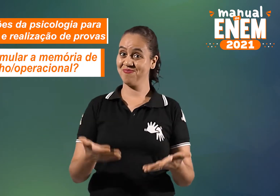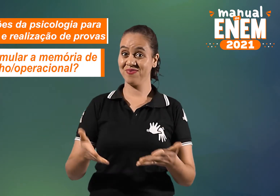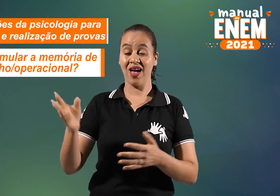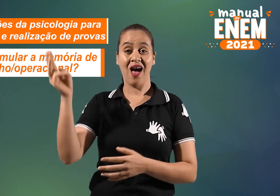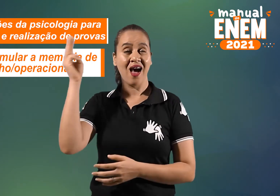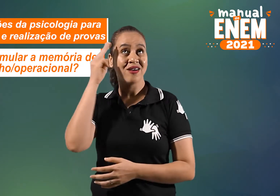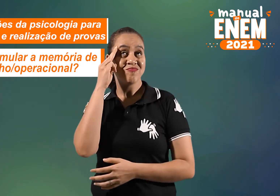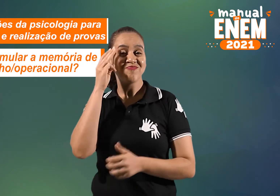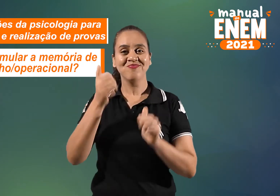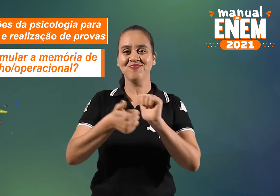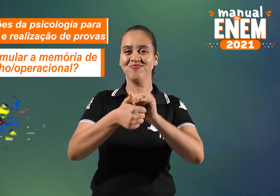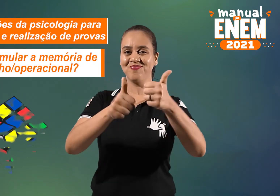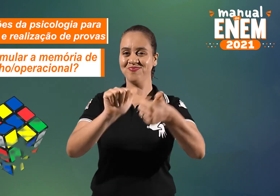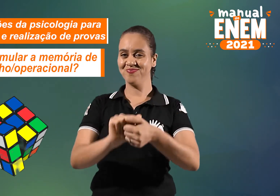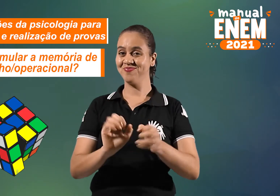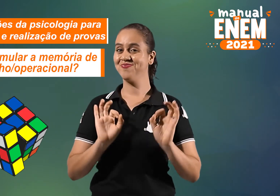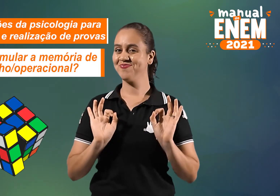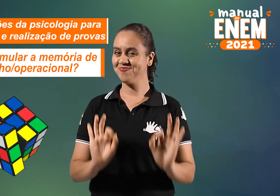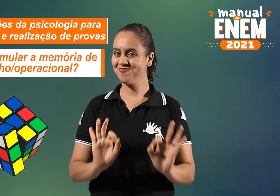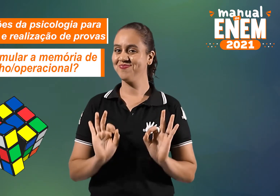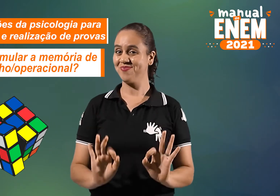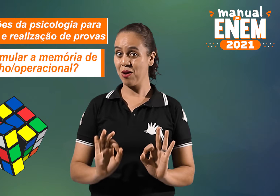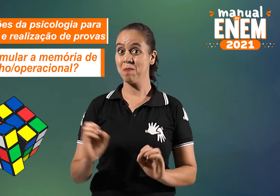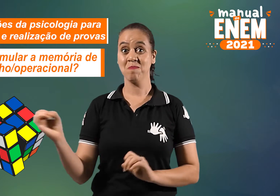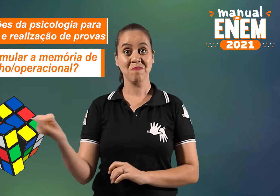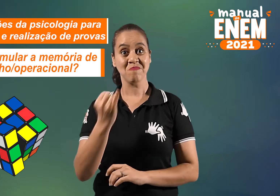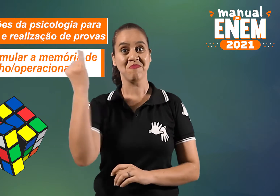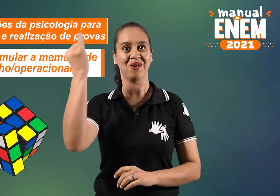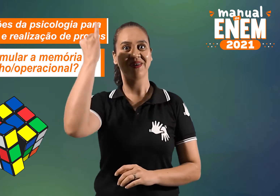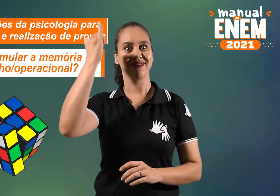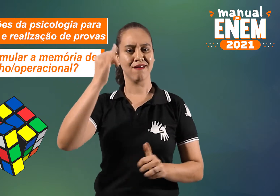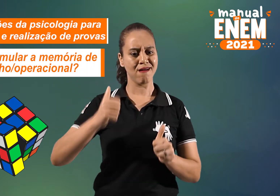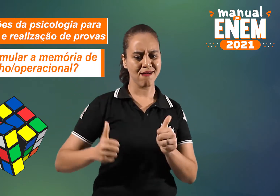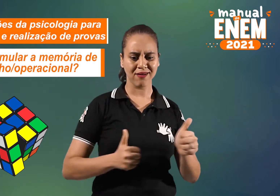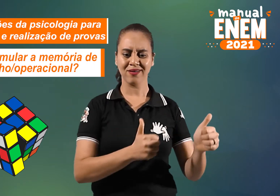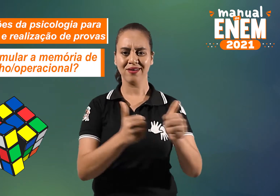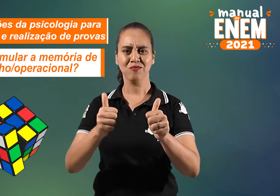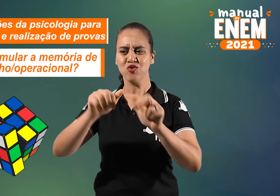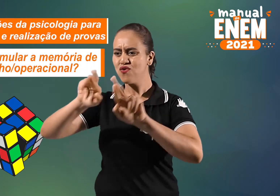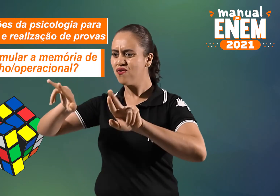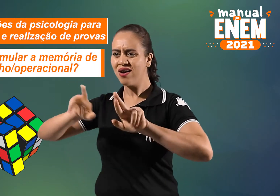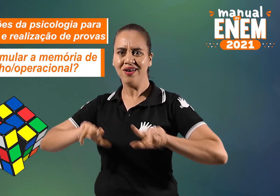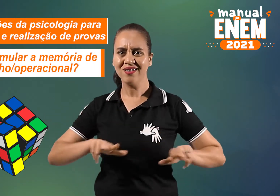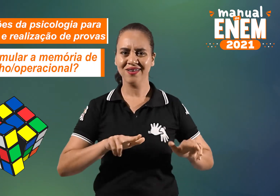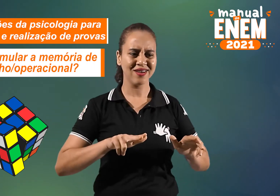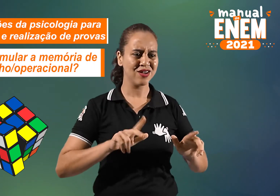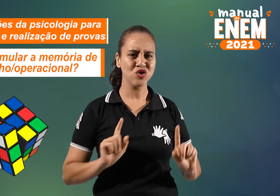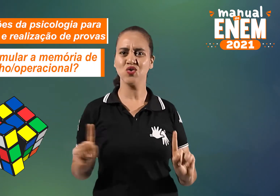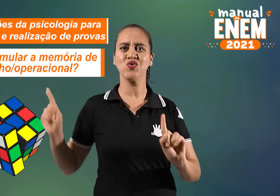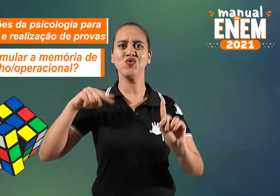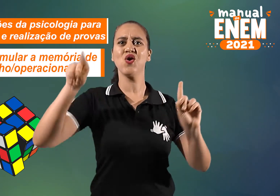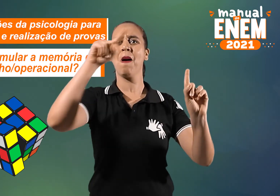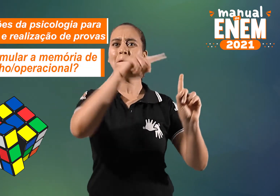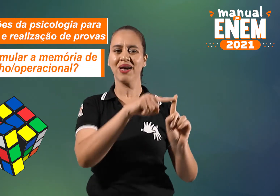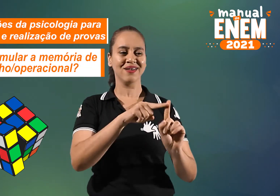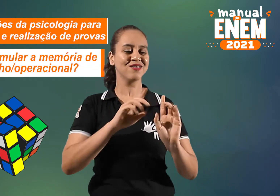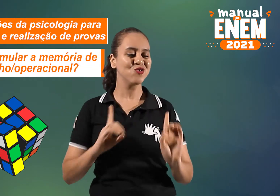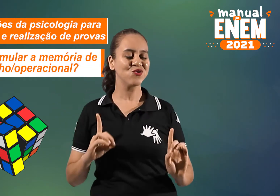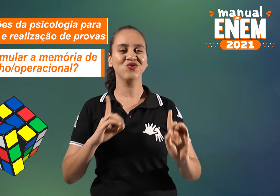flexibilidade cognitiva, ela é a capacidade de pensar em diferentes alternativas ou rotas para alcançar o mesmo resultado, ou